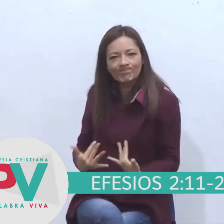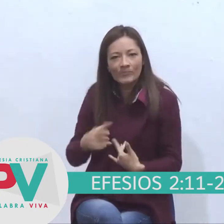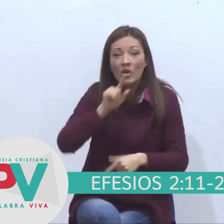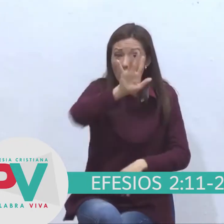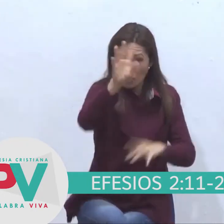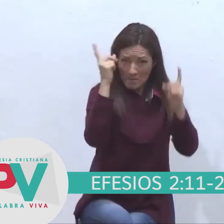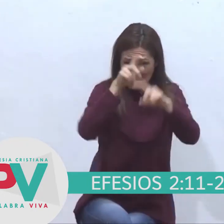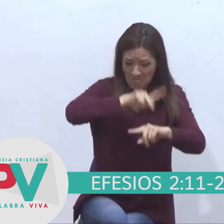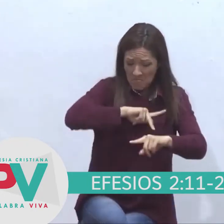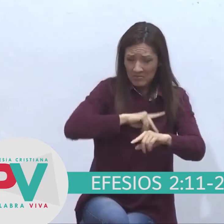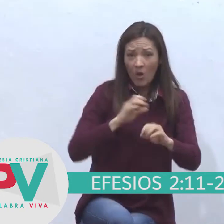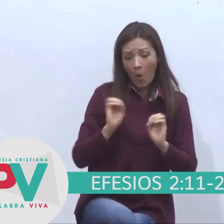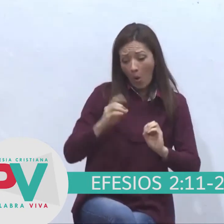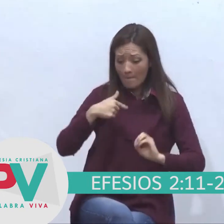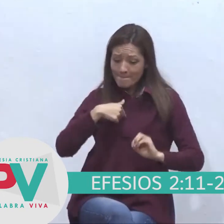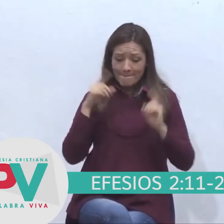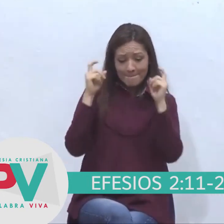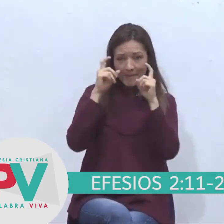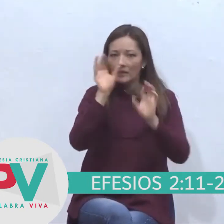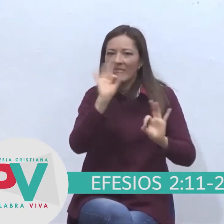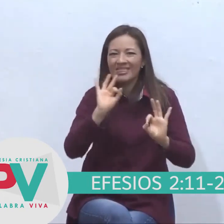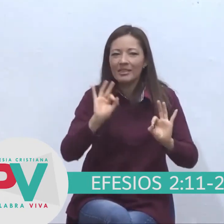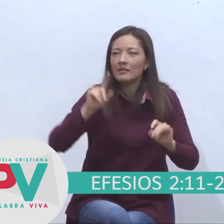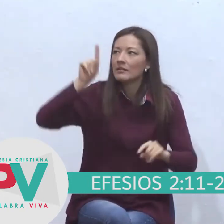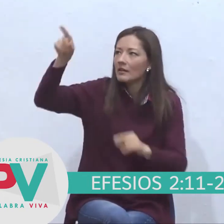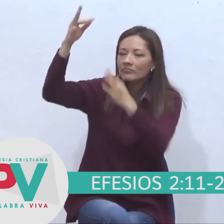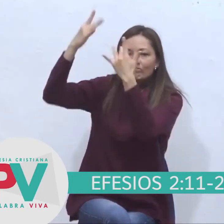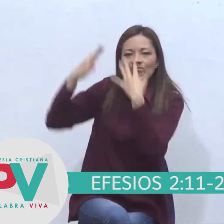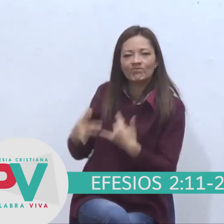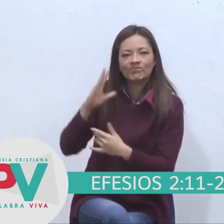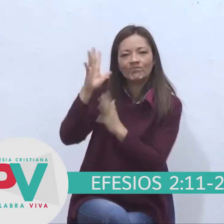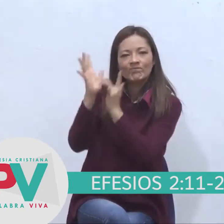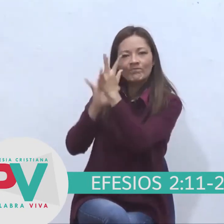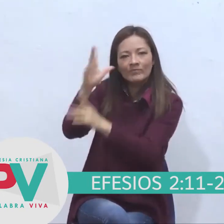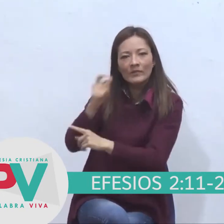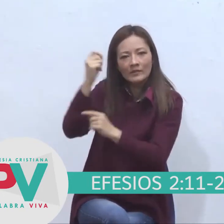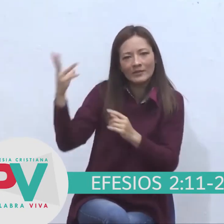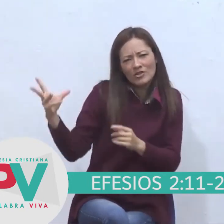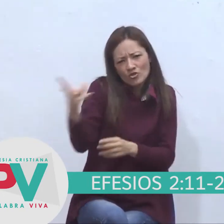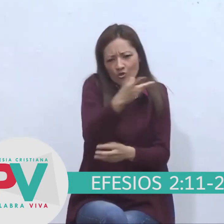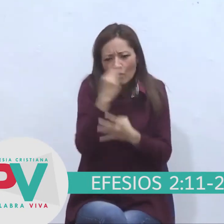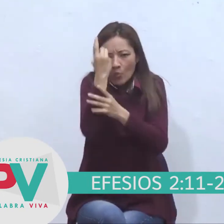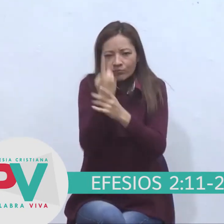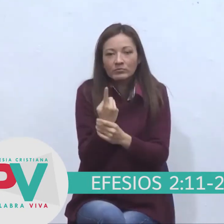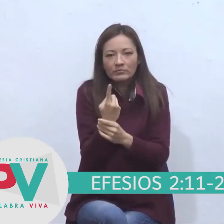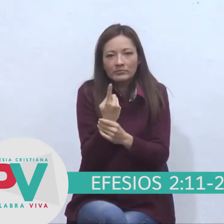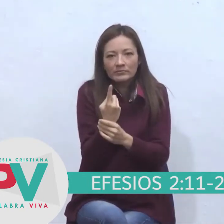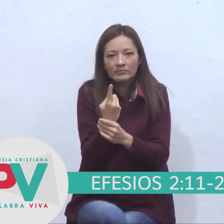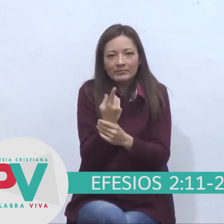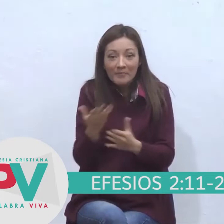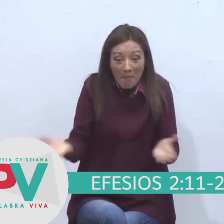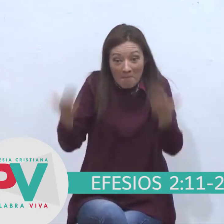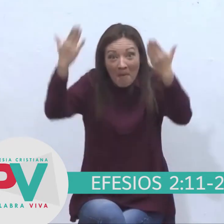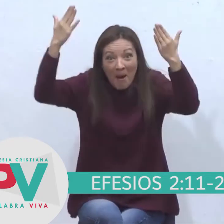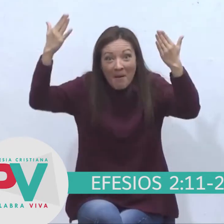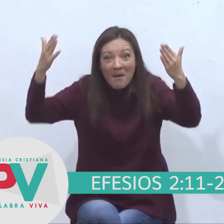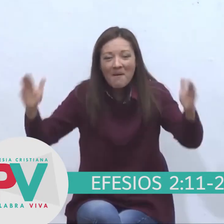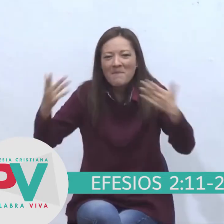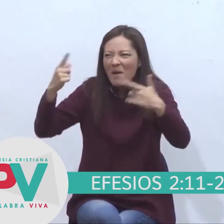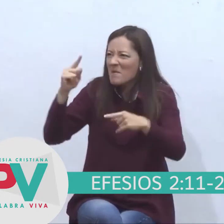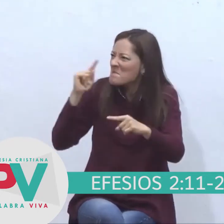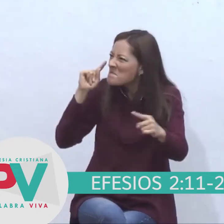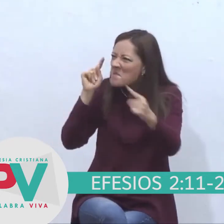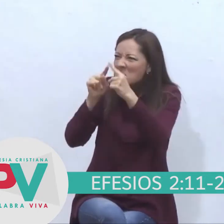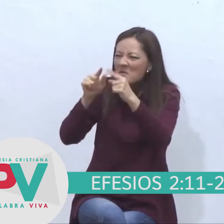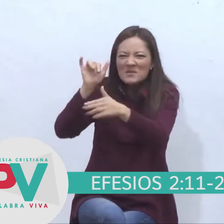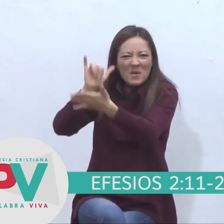es su pensamiento y mi pensamiento, sino que revestidos en Cristo Jesús, somos un solo cuerpo. Vamos para el mismo rumbo,